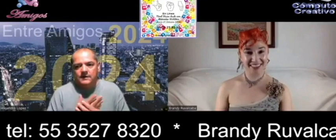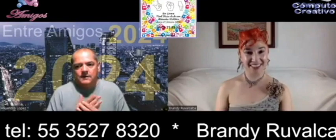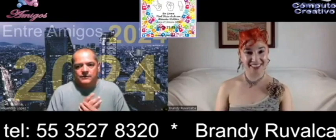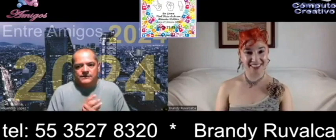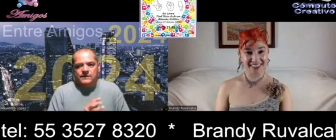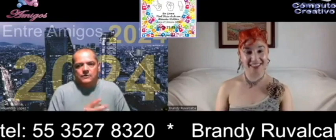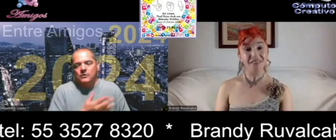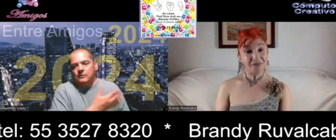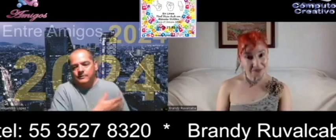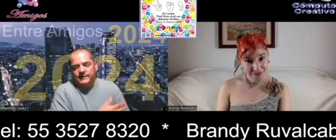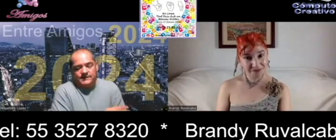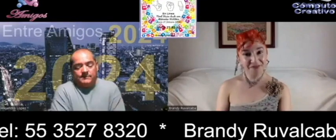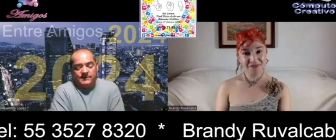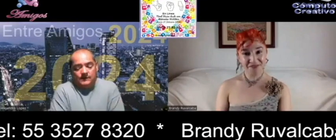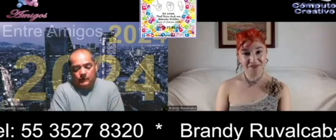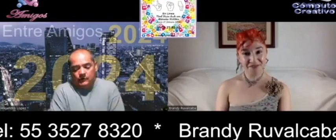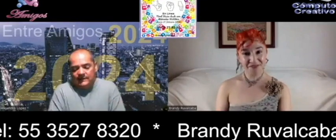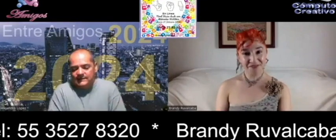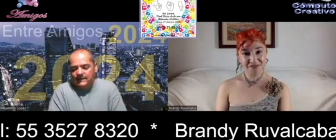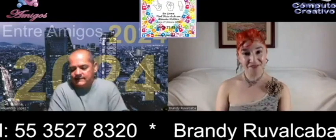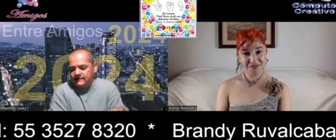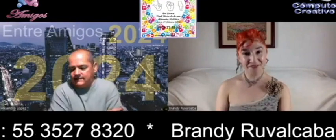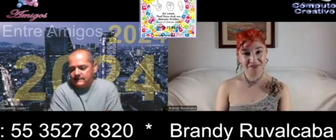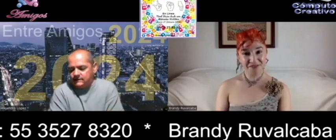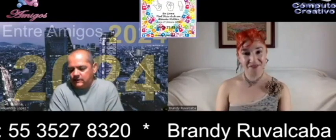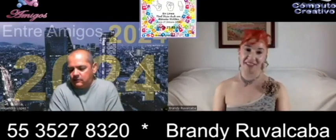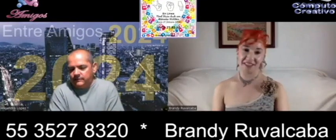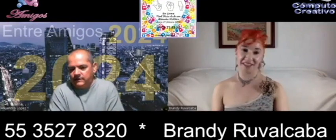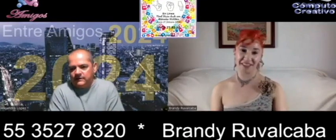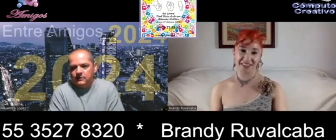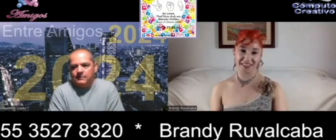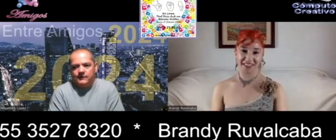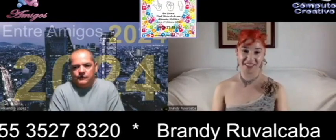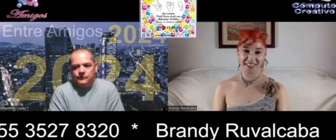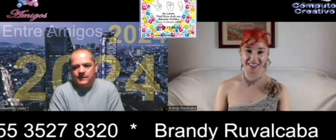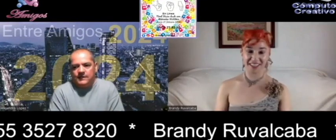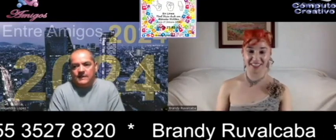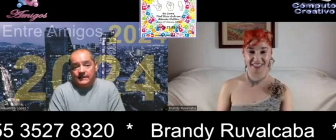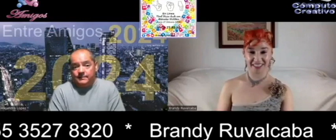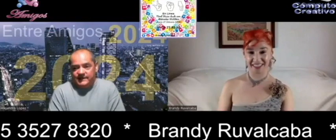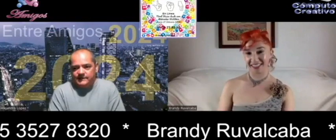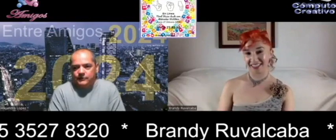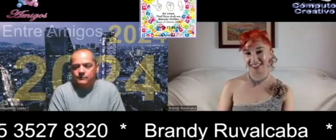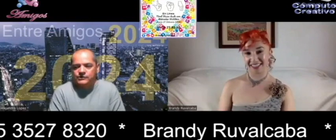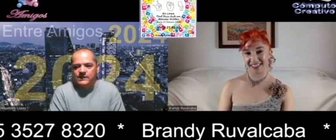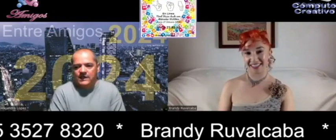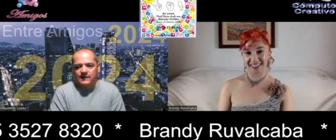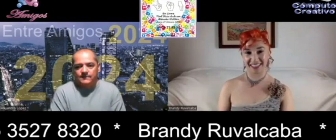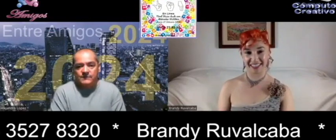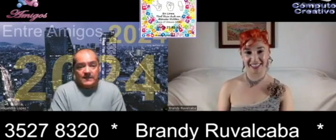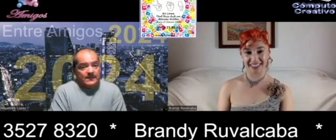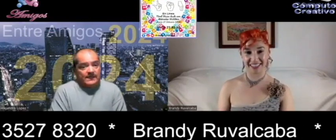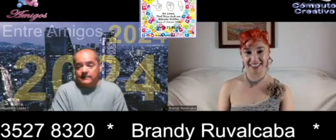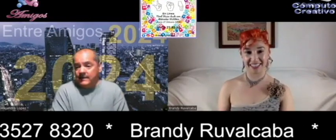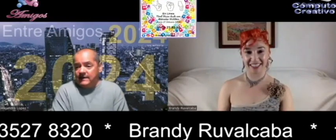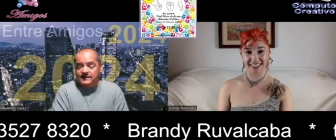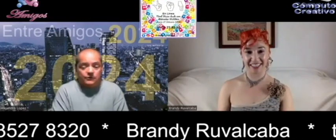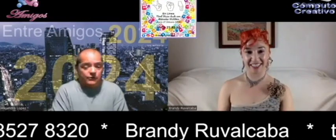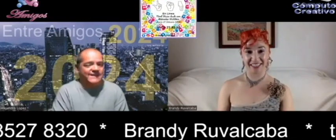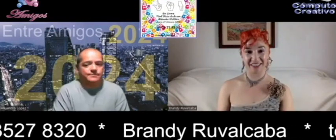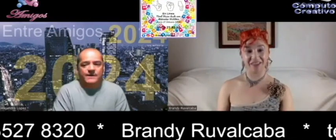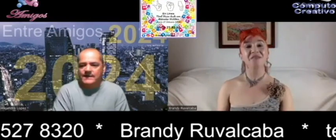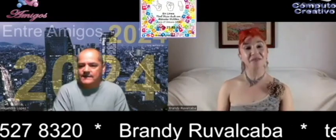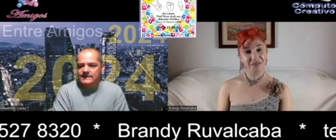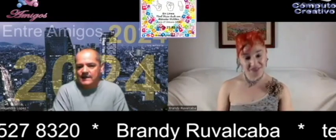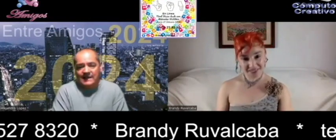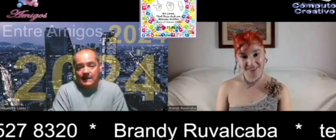programa, pues tengo precisamente las clases con mi amigo Alberto de apreciación musical, que también ha sido